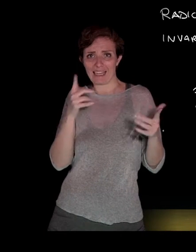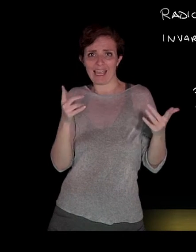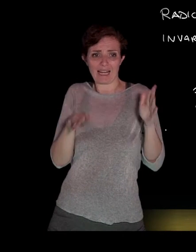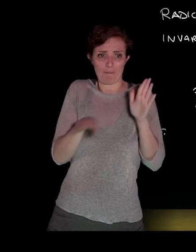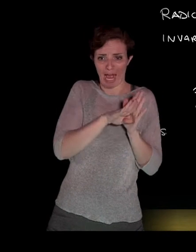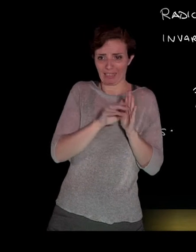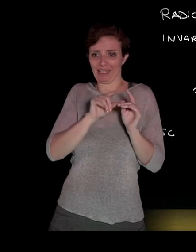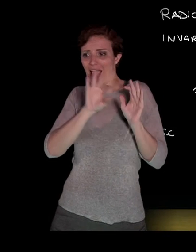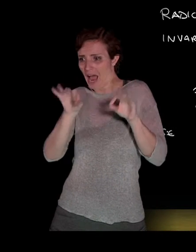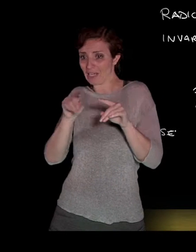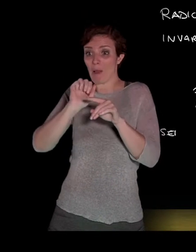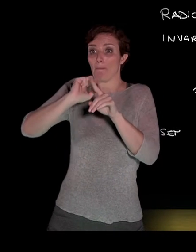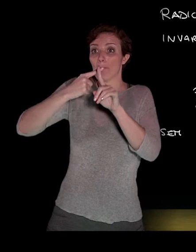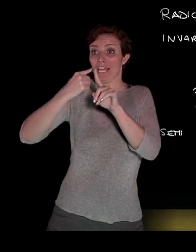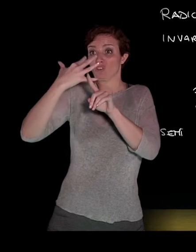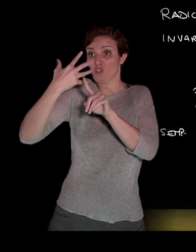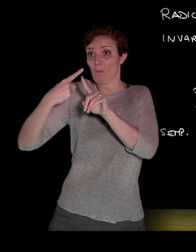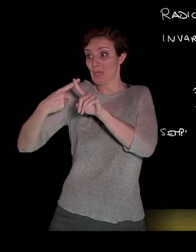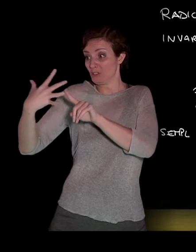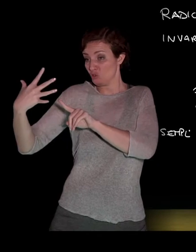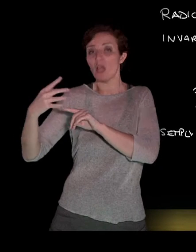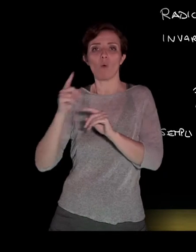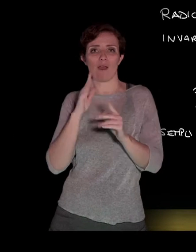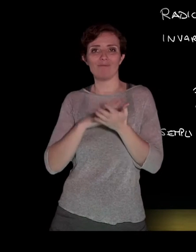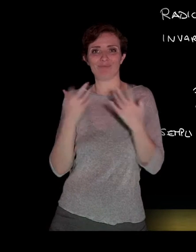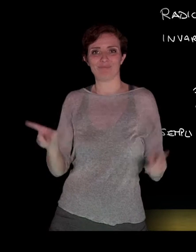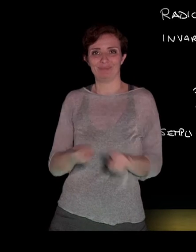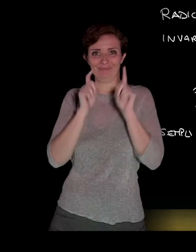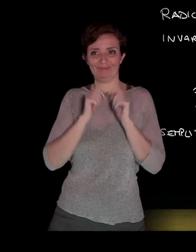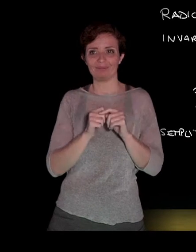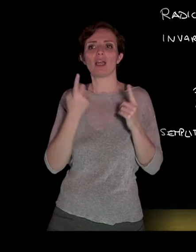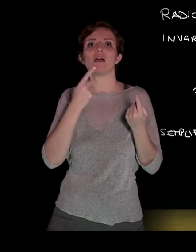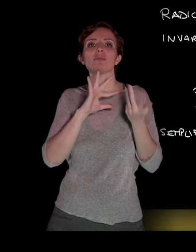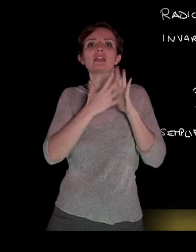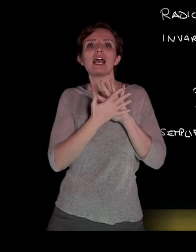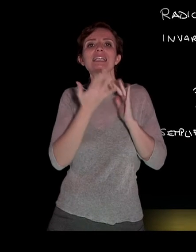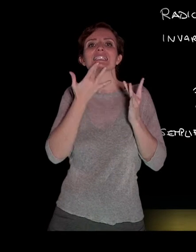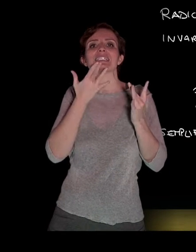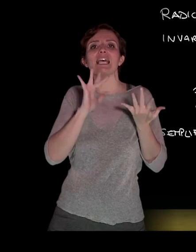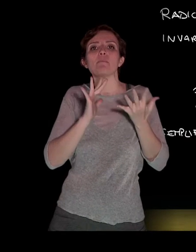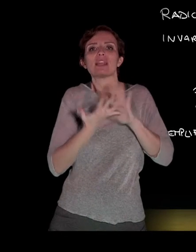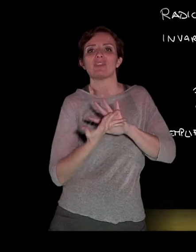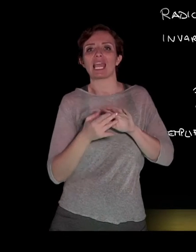dicevo perché è possibile da questa proprietà passare al concetto di semplificazione